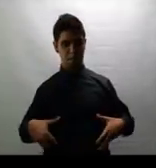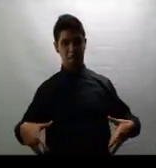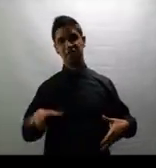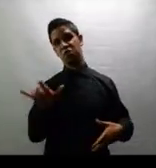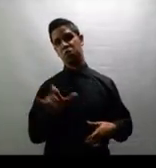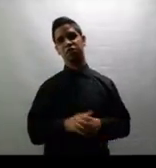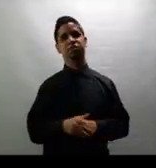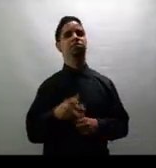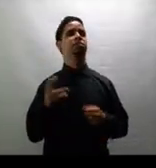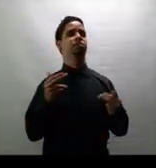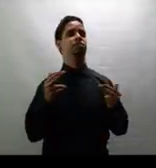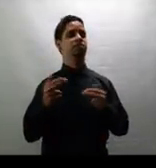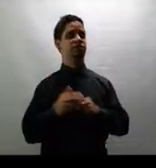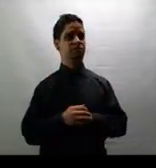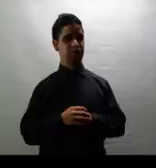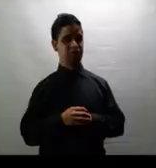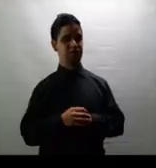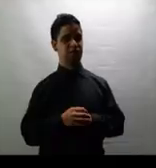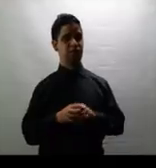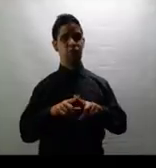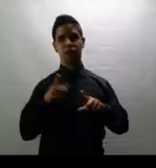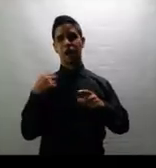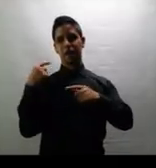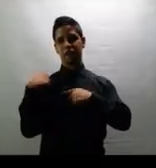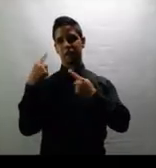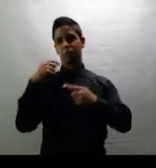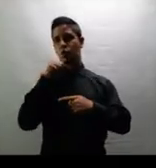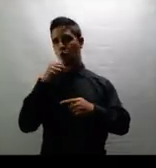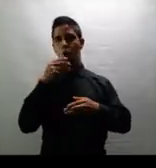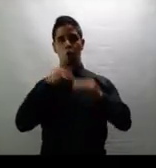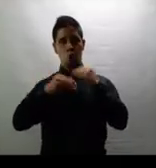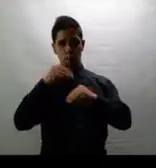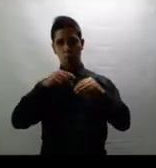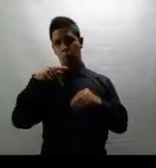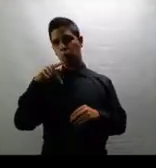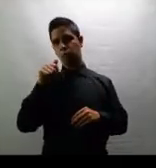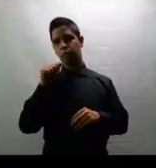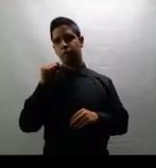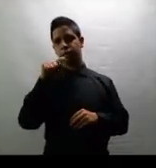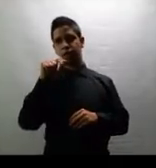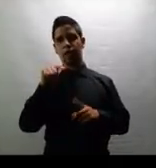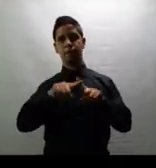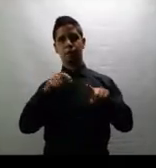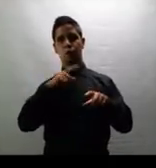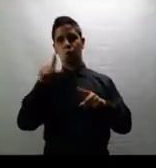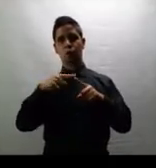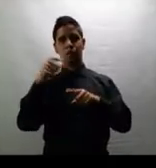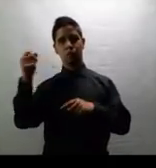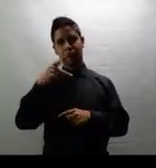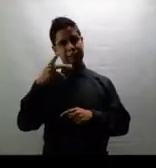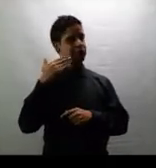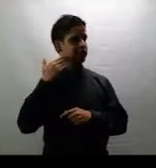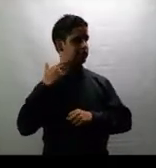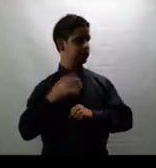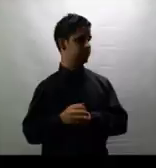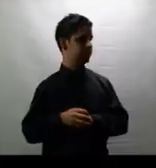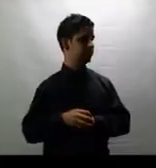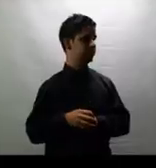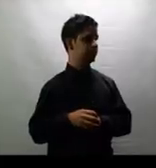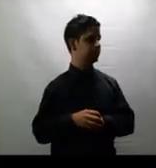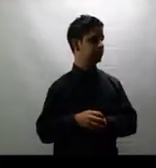un régimen hace tiempo como pasta pero cuando javier santiago